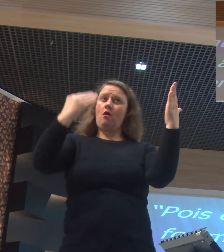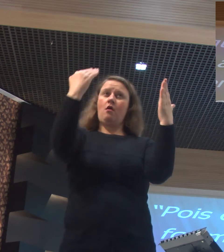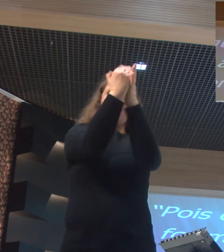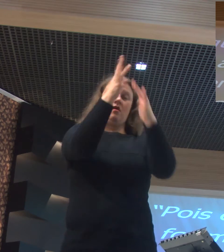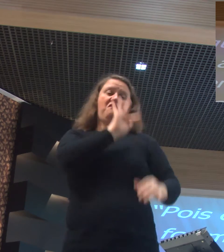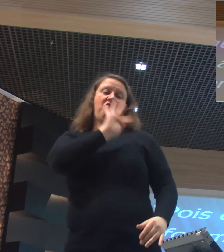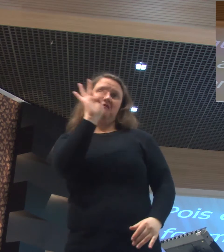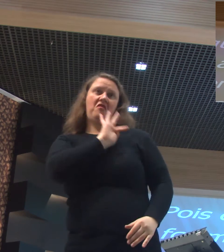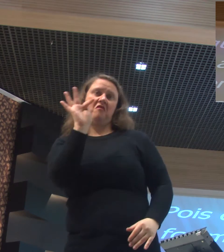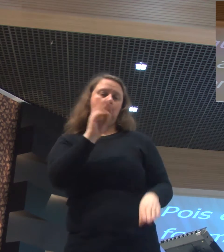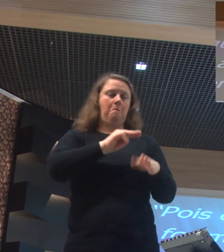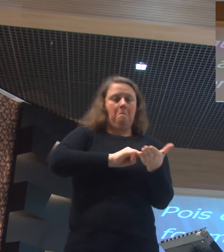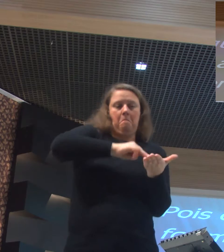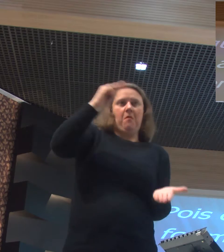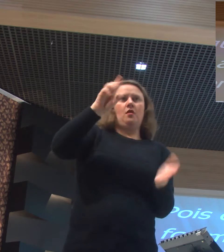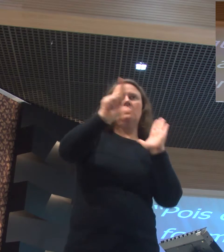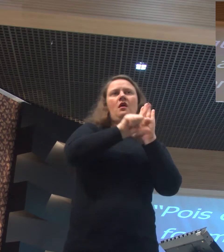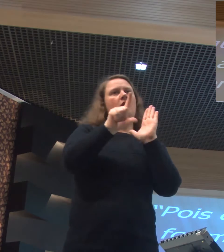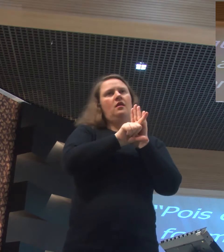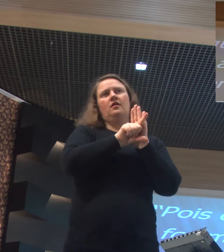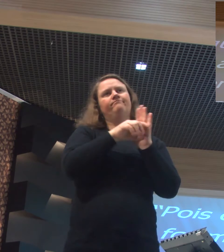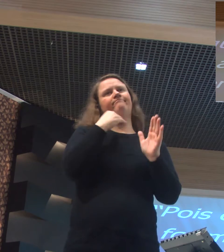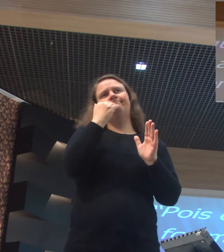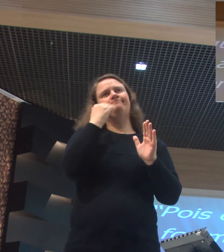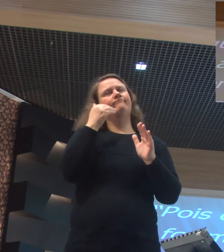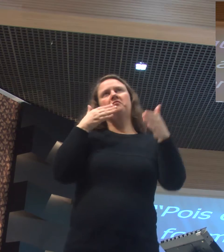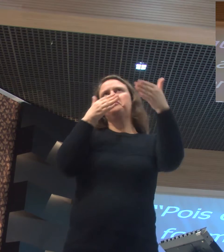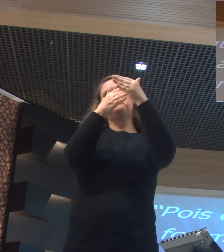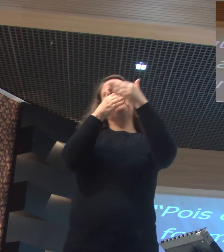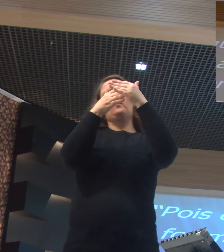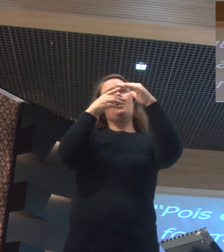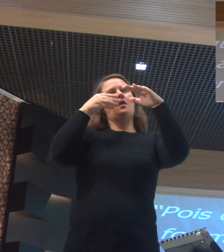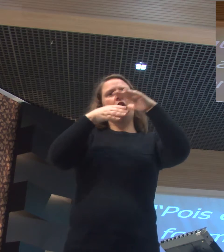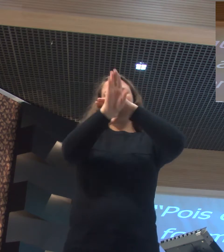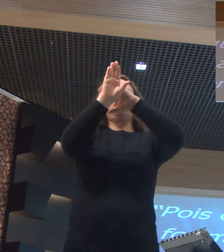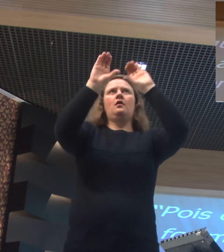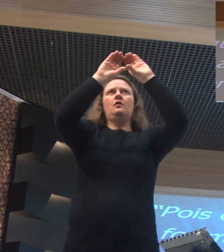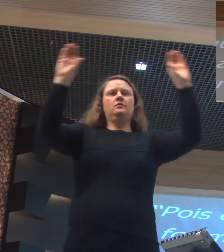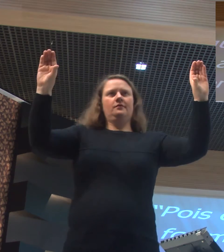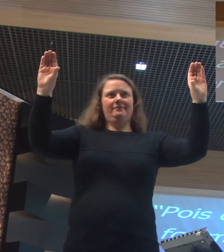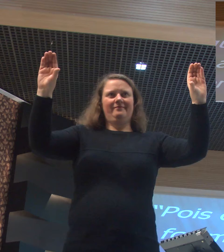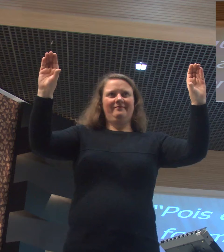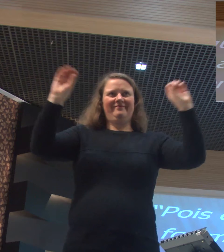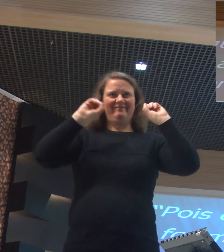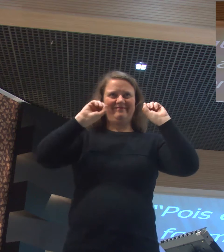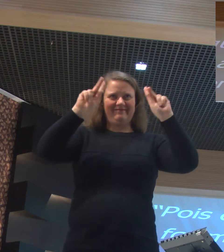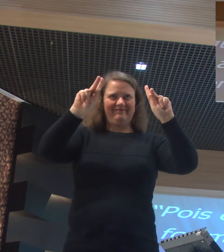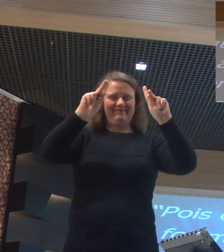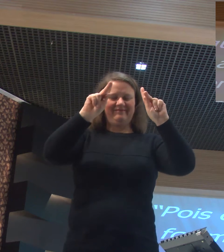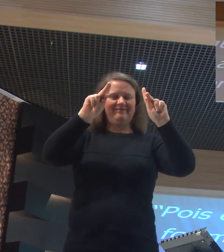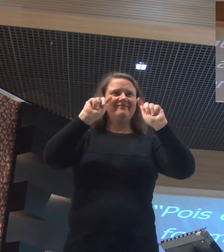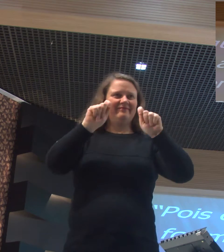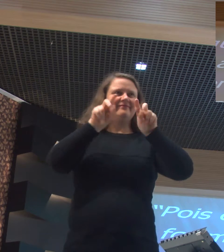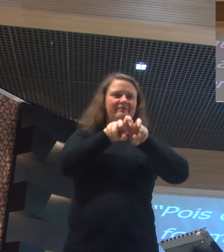fariseus e mestres da lei, de modo nenhum entrarão no reino do céu. Amém? Você pode sentar